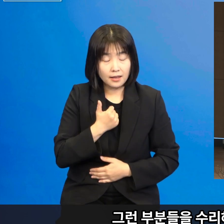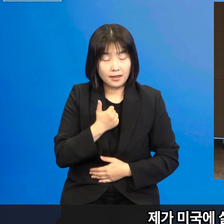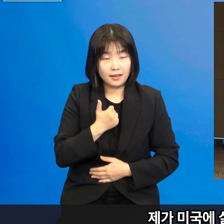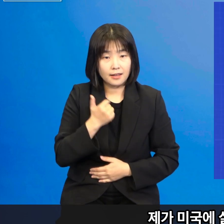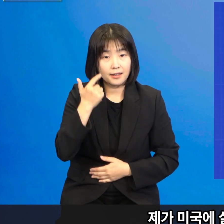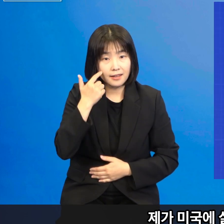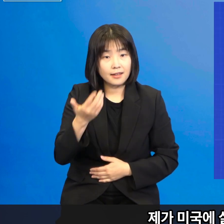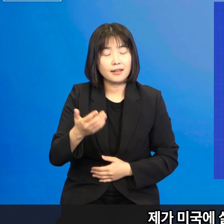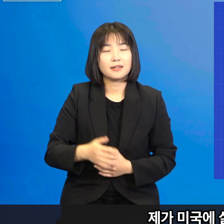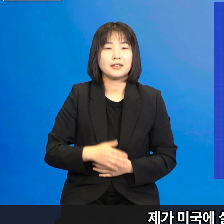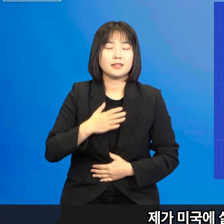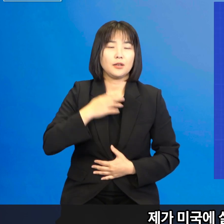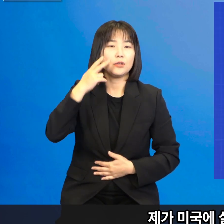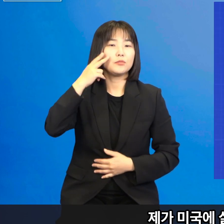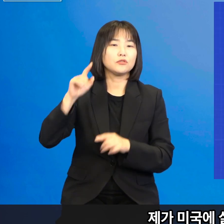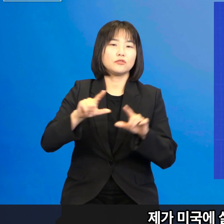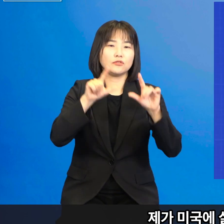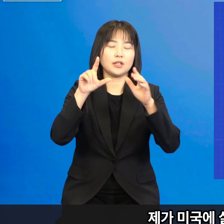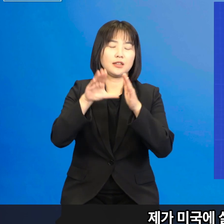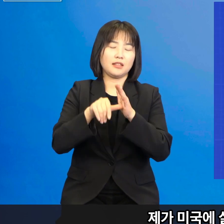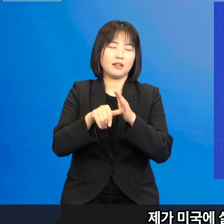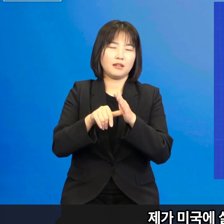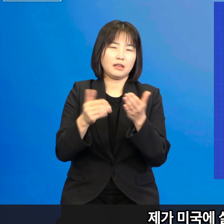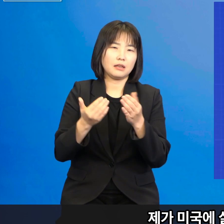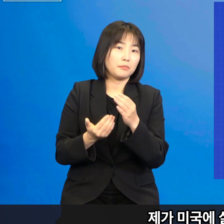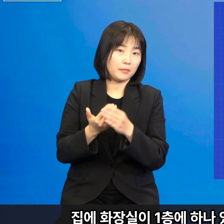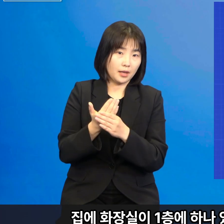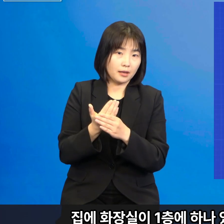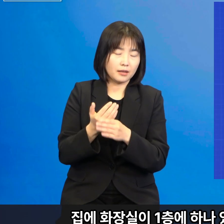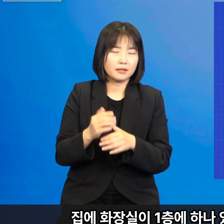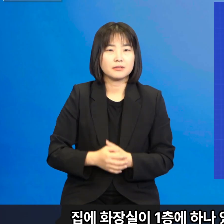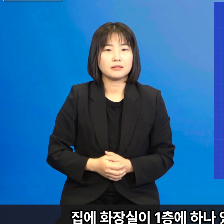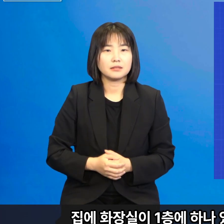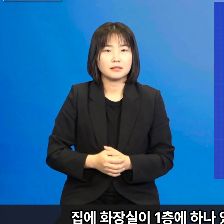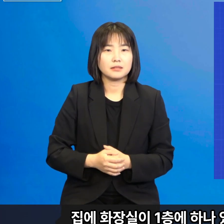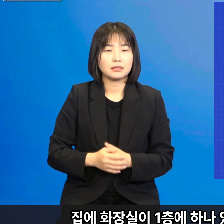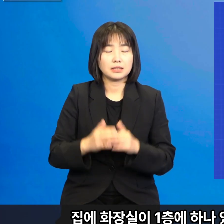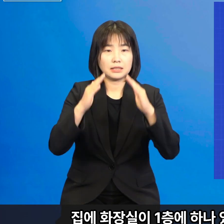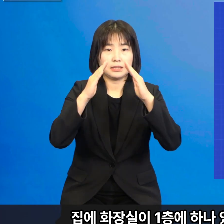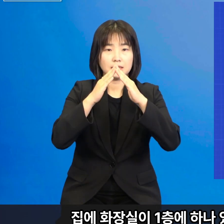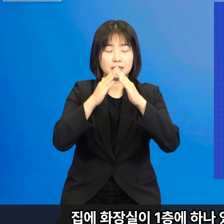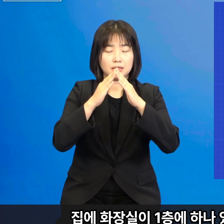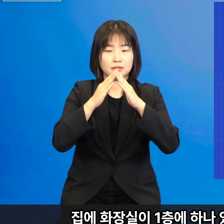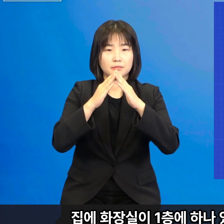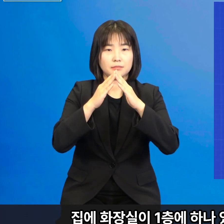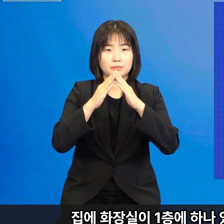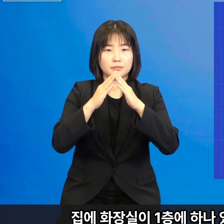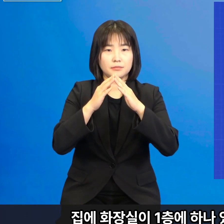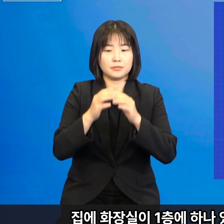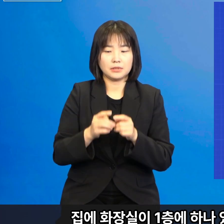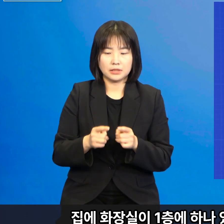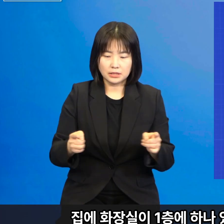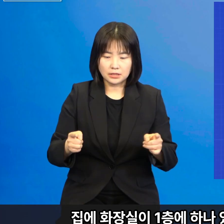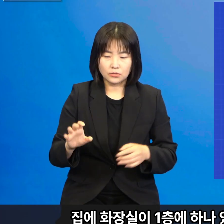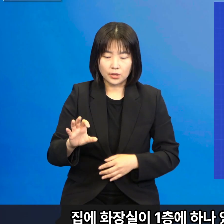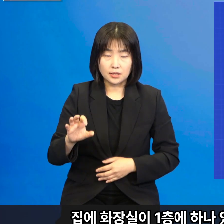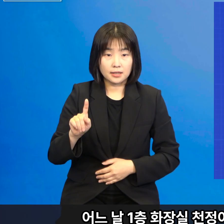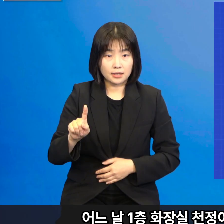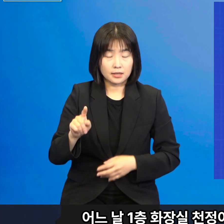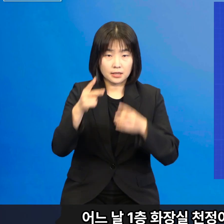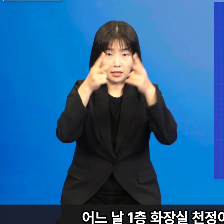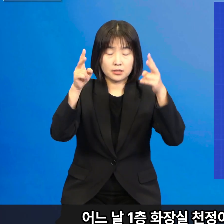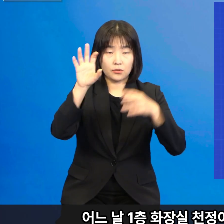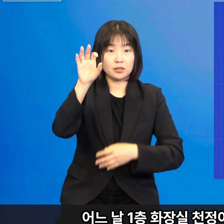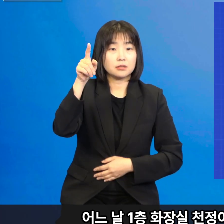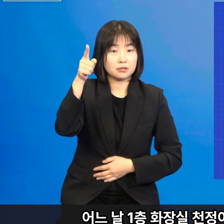있으십니까? 제가 미국에 살 때 일입니다. 집에 화장실에 1층이 화장실이 하나 있었고 2층이 하나 있었는데